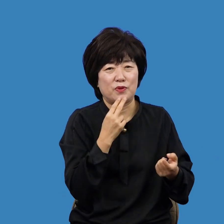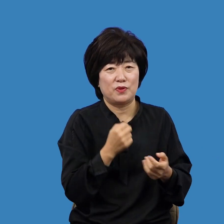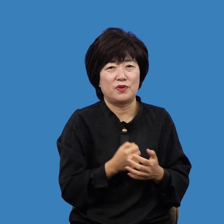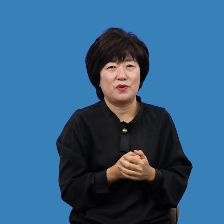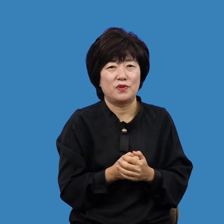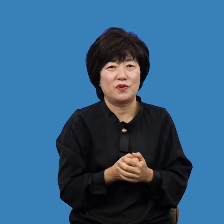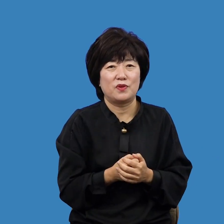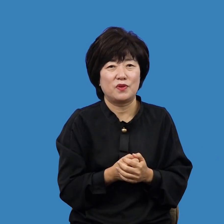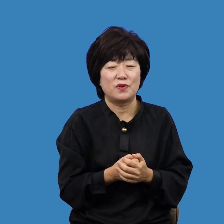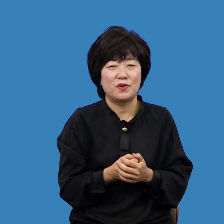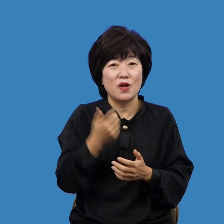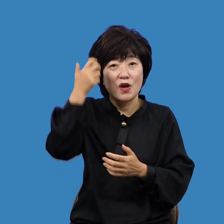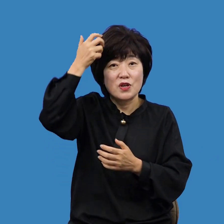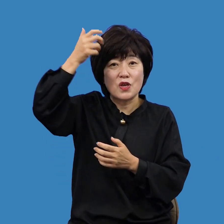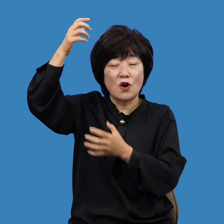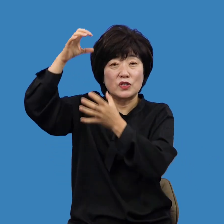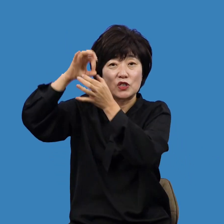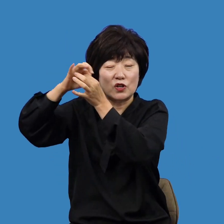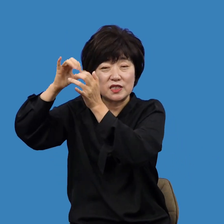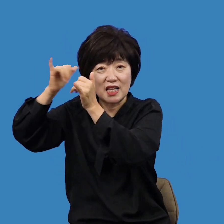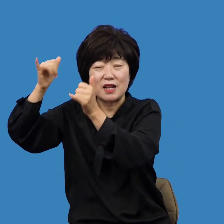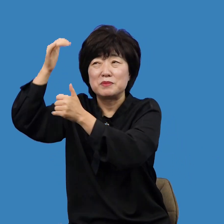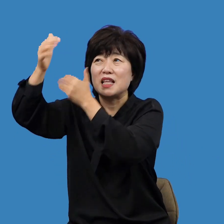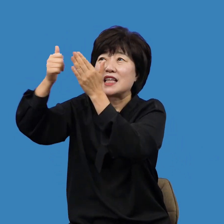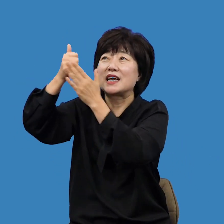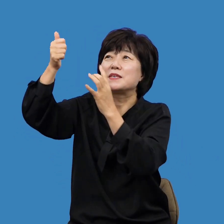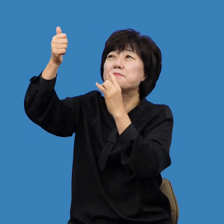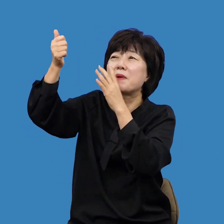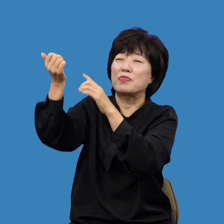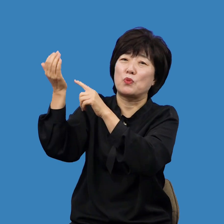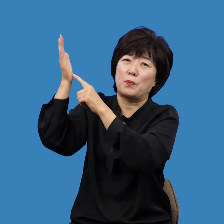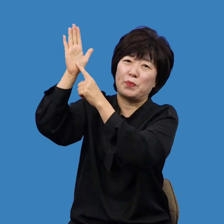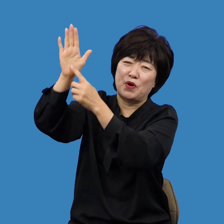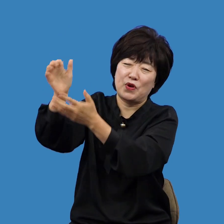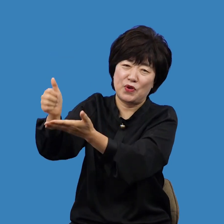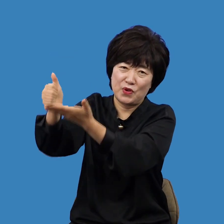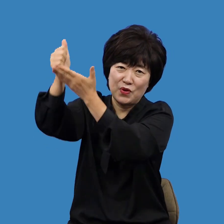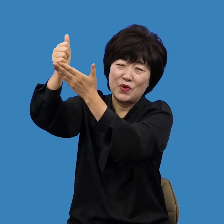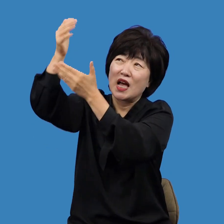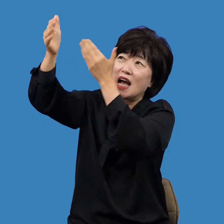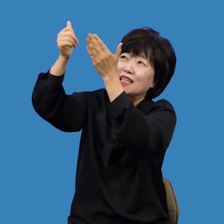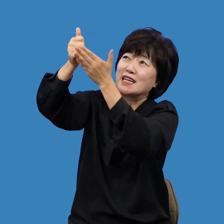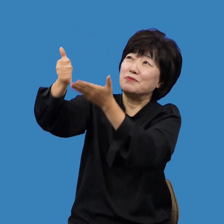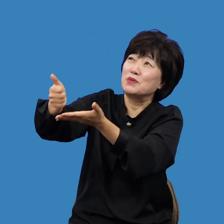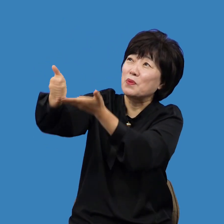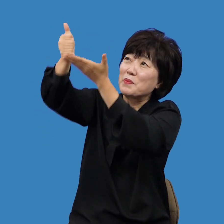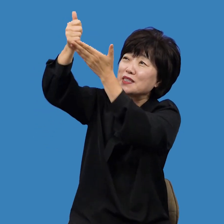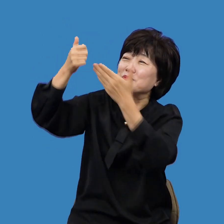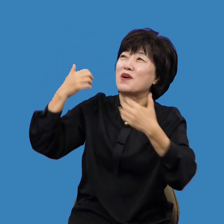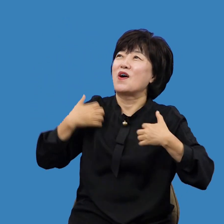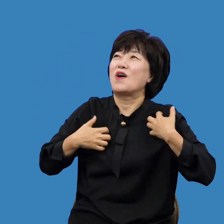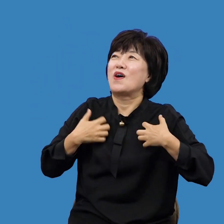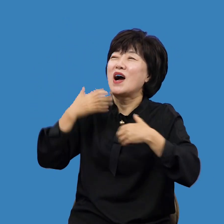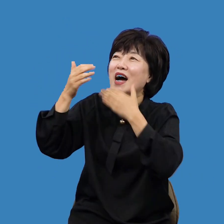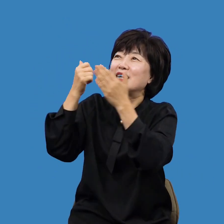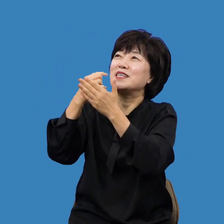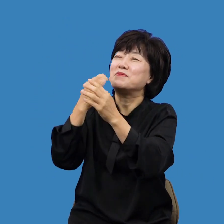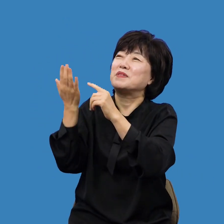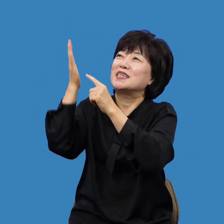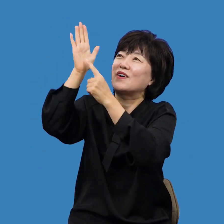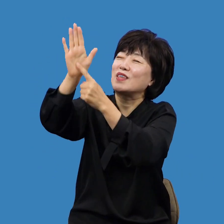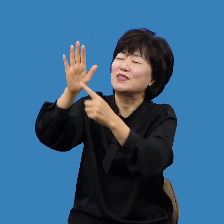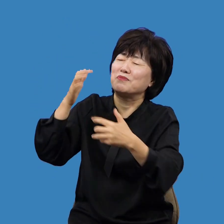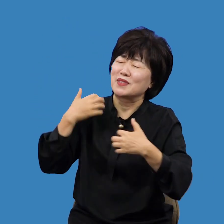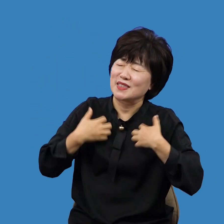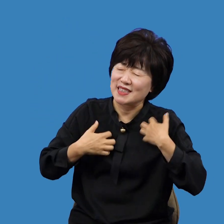그래서 영적인 사람은요 하나님을 높입니다. 하나님이 높아지시면 기뻐하고 하나님이 드러나시면